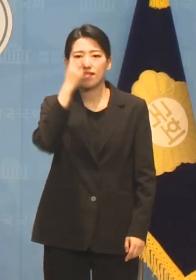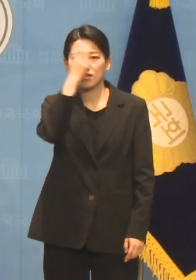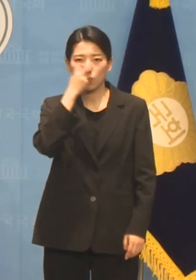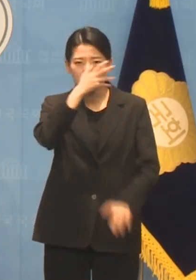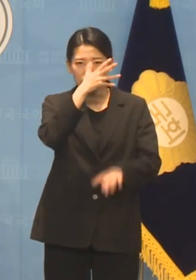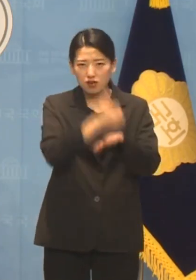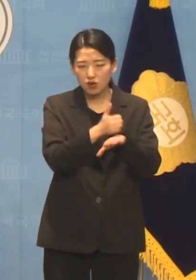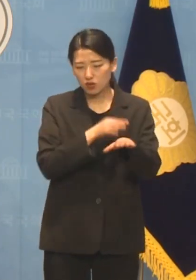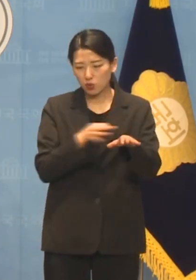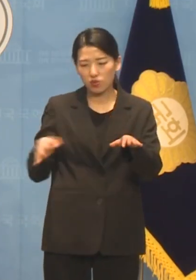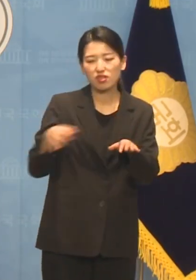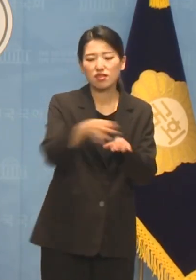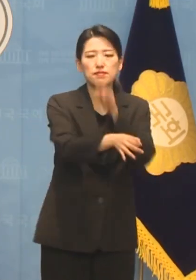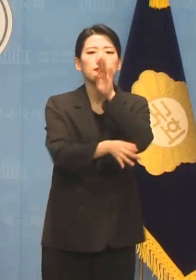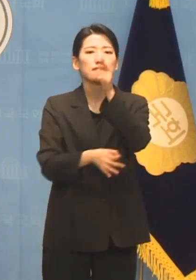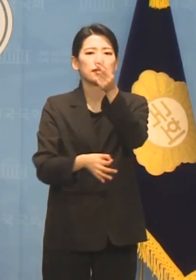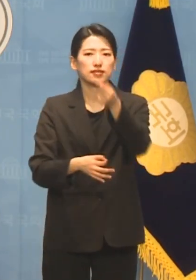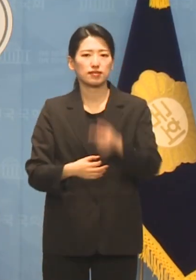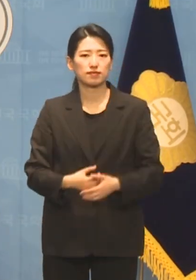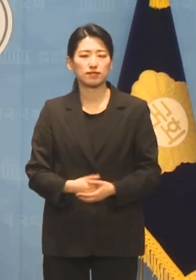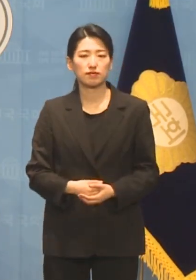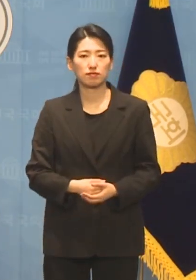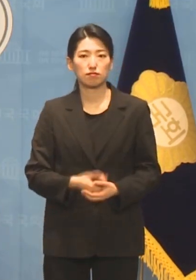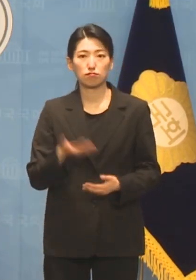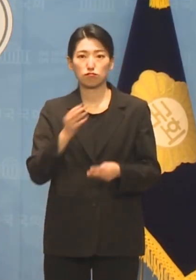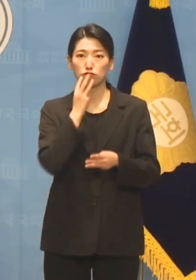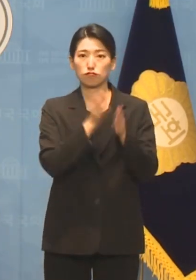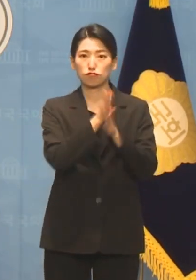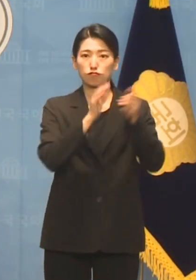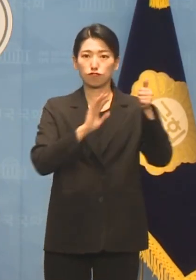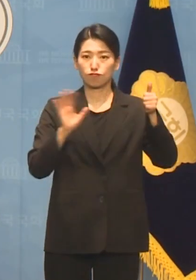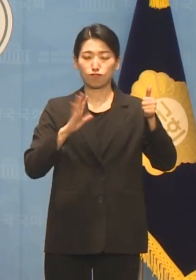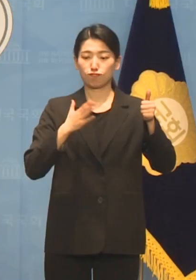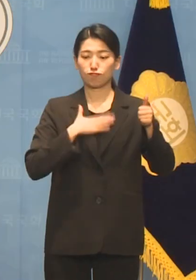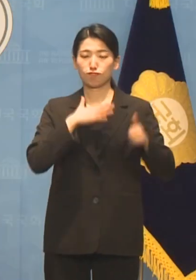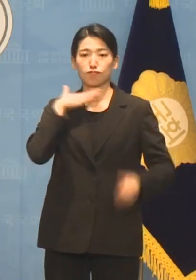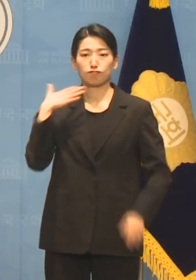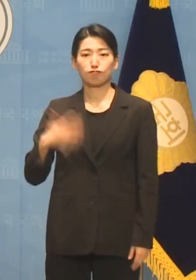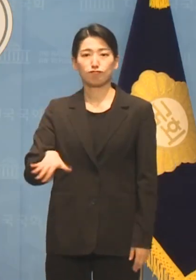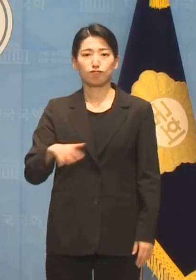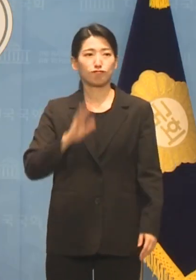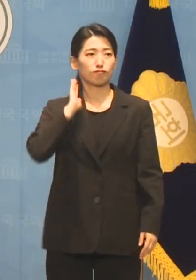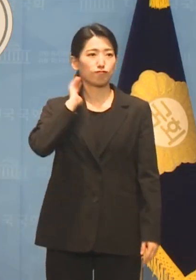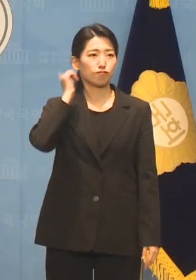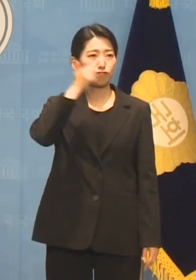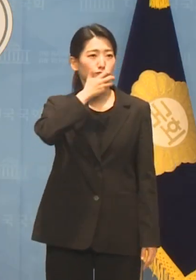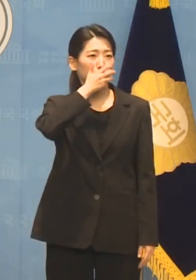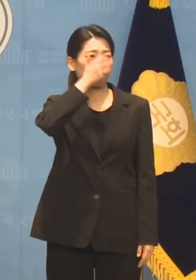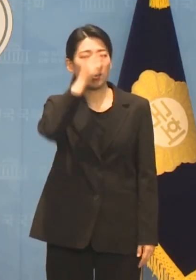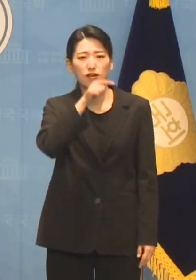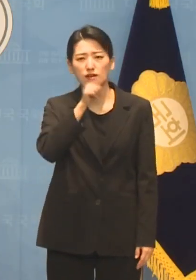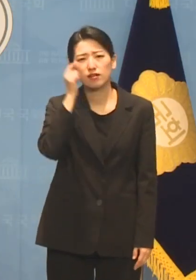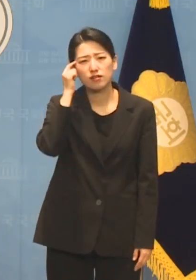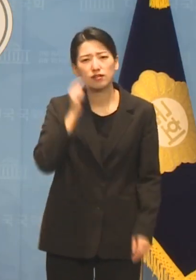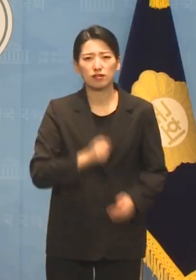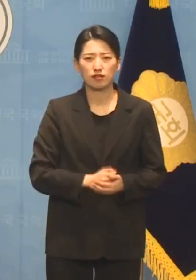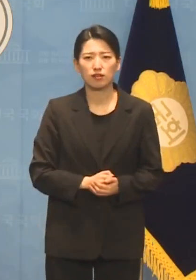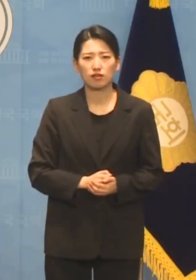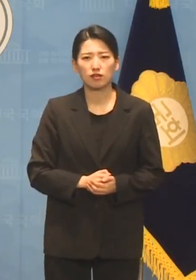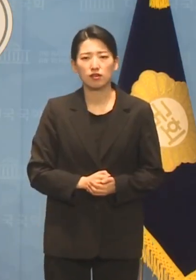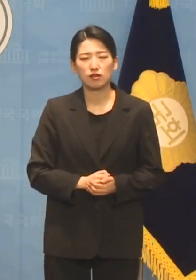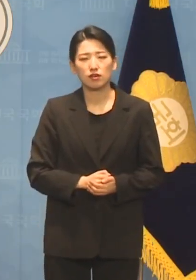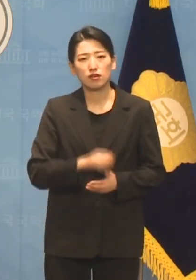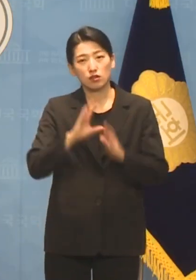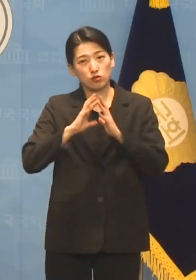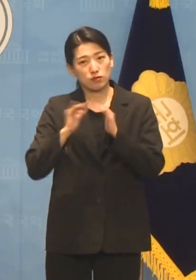그럼에도 오 시장은 이를 부인한 채 대권 도전을 모색하고 있는 것으로 보입니다. 국민들은 오 시장이 대선 출마를 논하기에 앞서 김